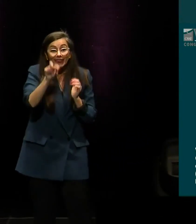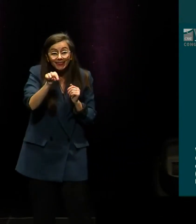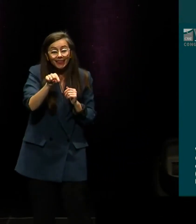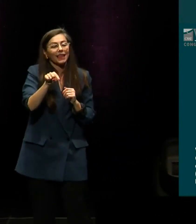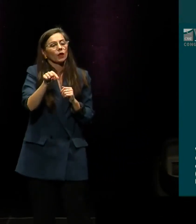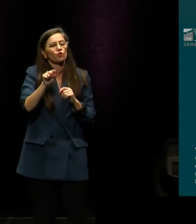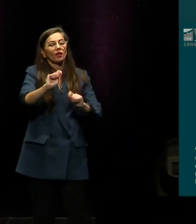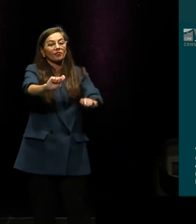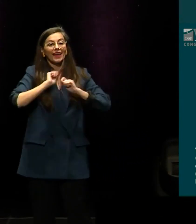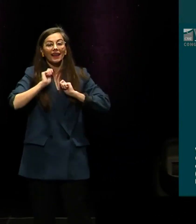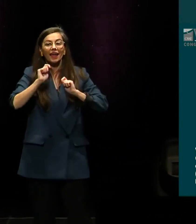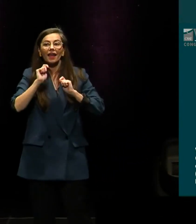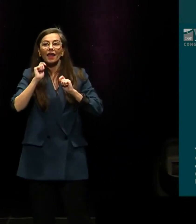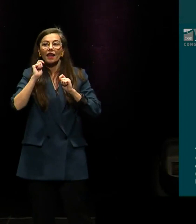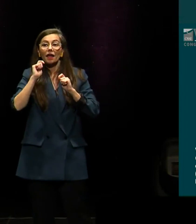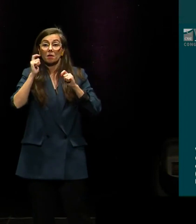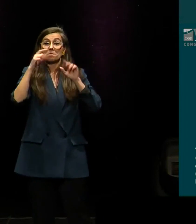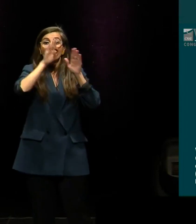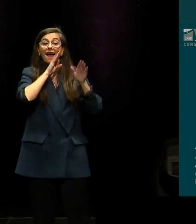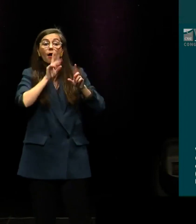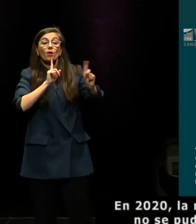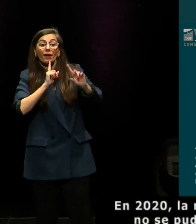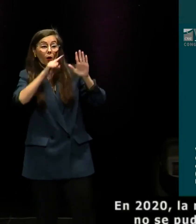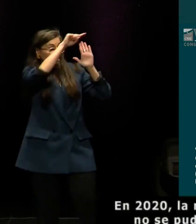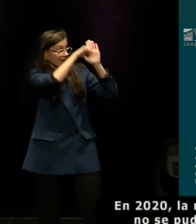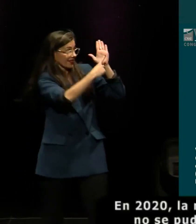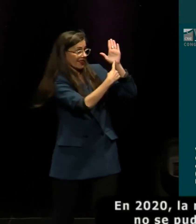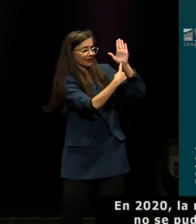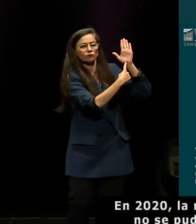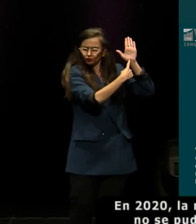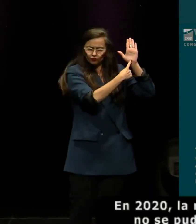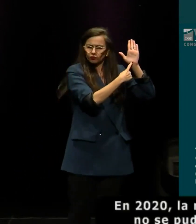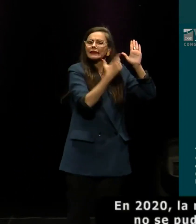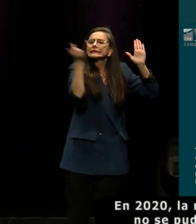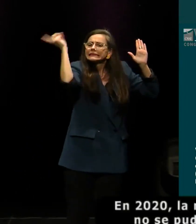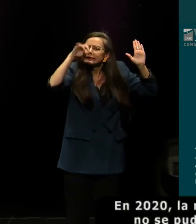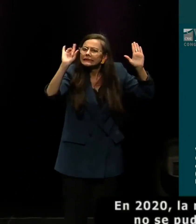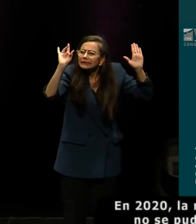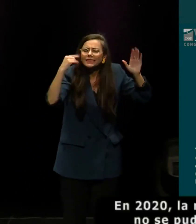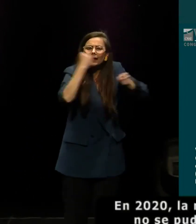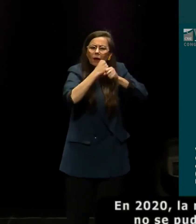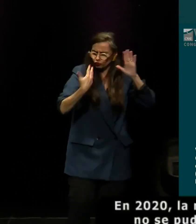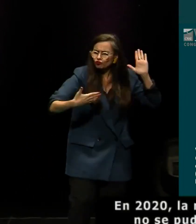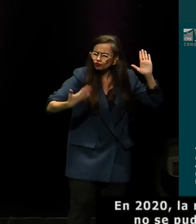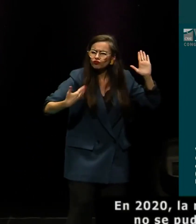fue una circunstancia sobrevenida, pero a pesar de ello, como digo, en